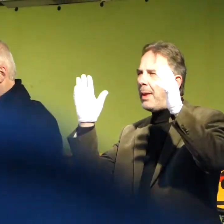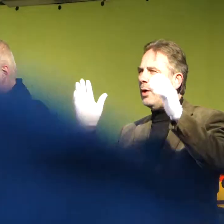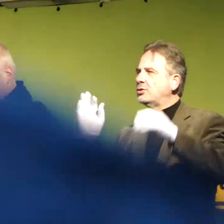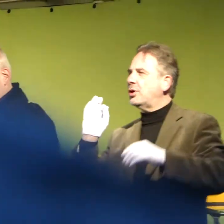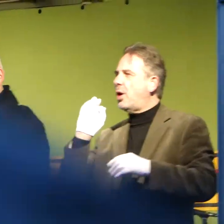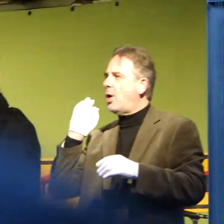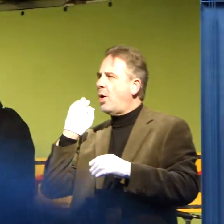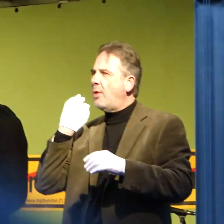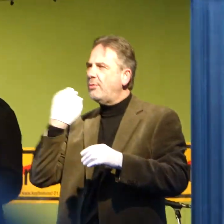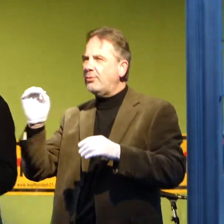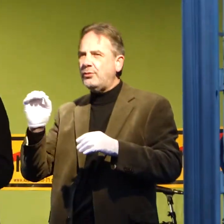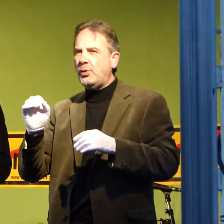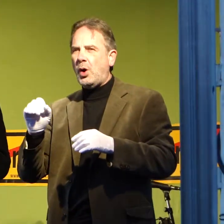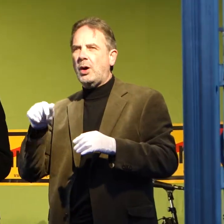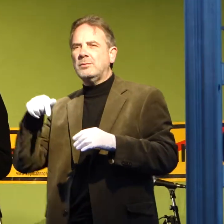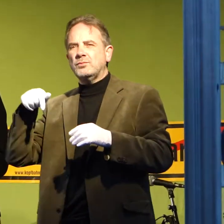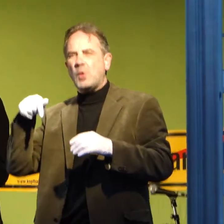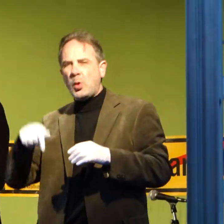in Tübingen!